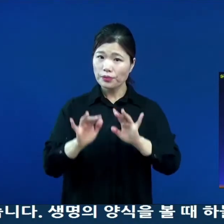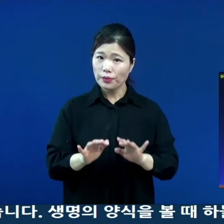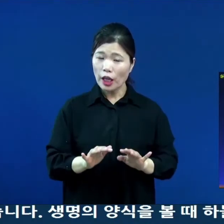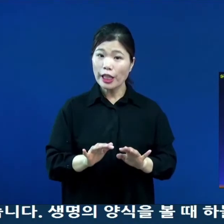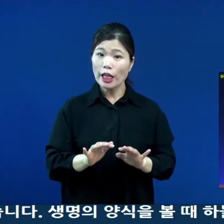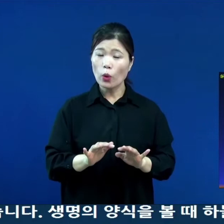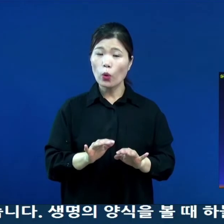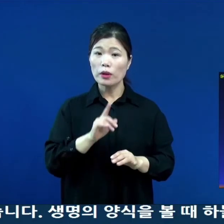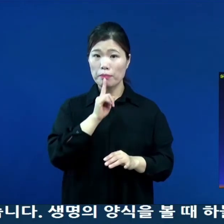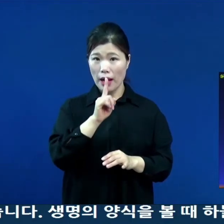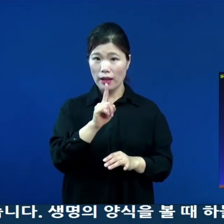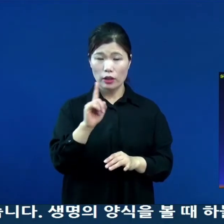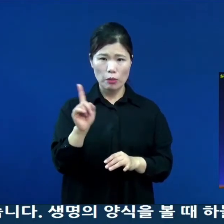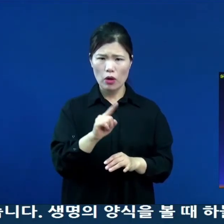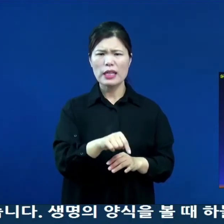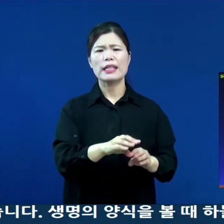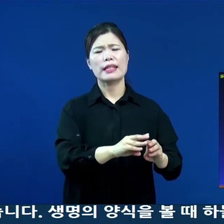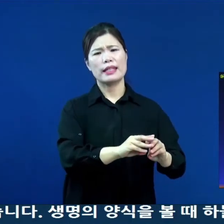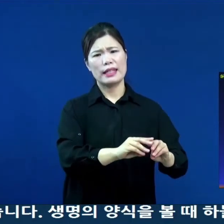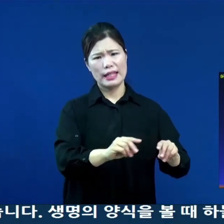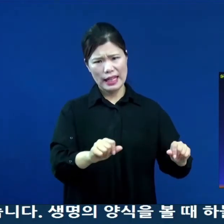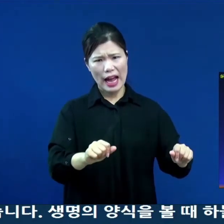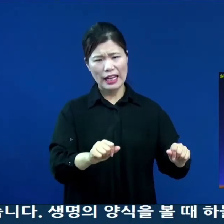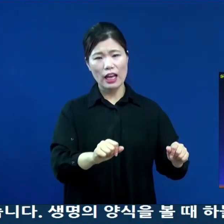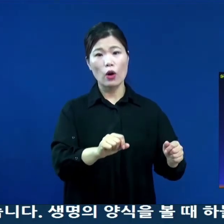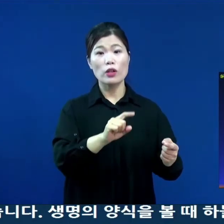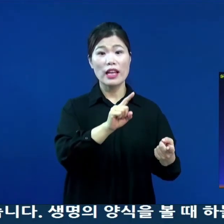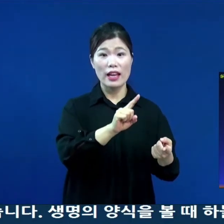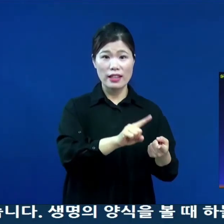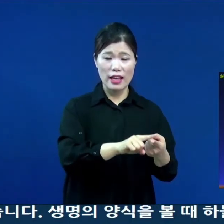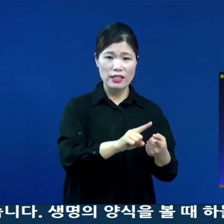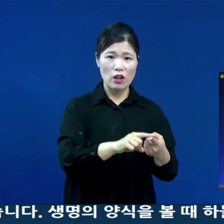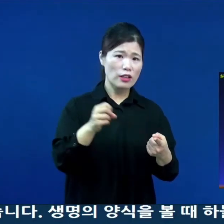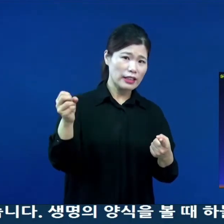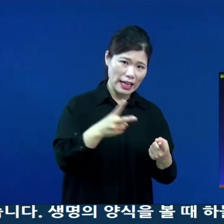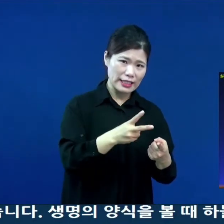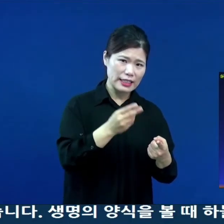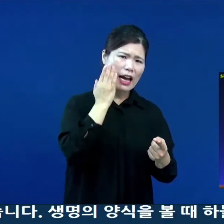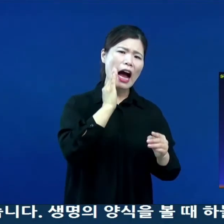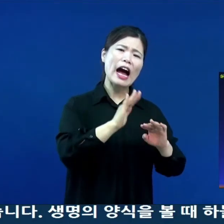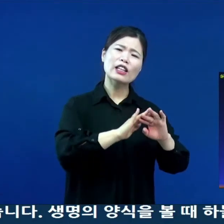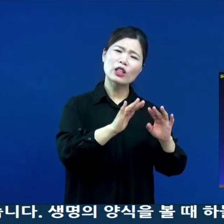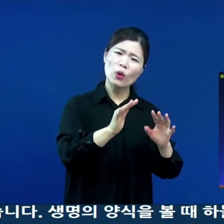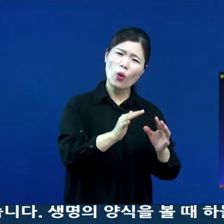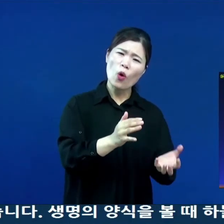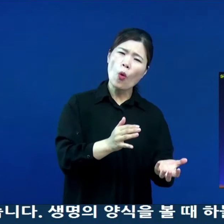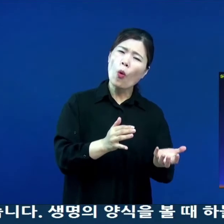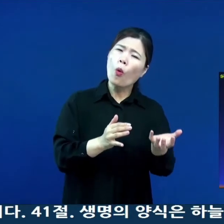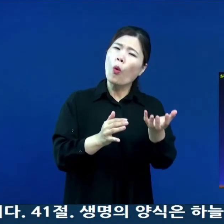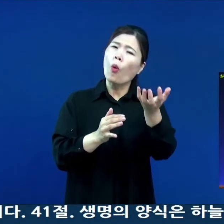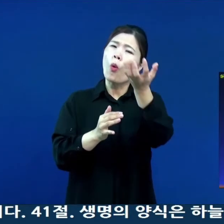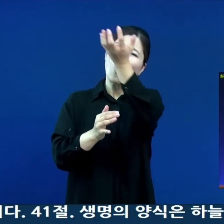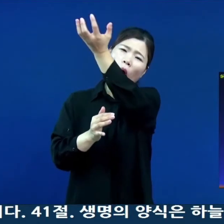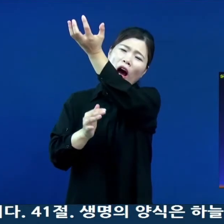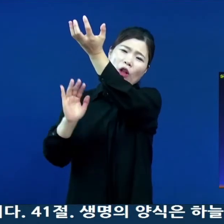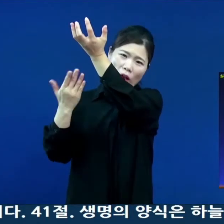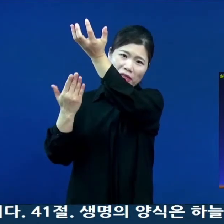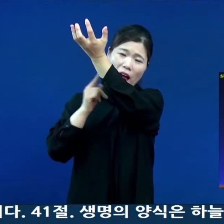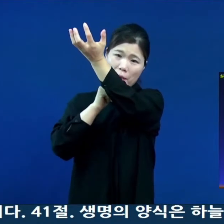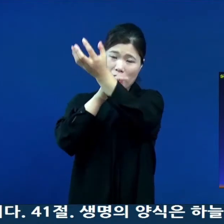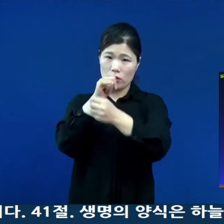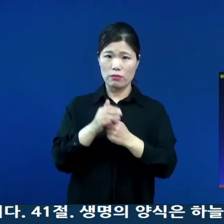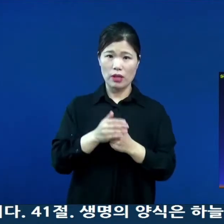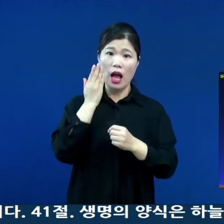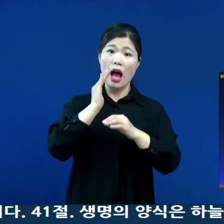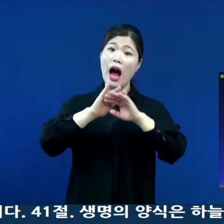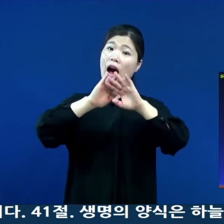것은 이 땅의 것을 들어서 다시 하늘로 올려갑니다. 이게 성경의 원리예요. 그래서 하늘에서